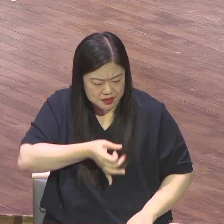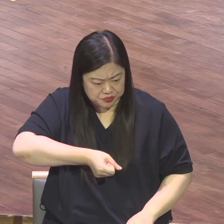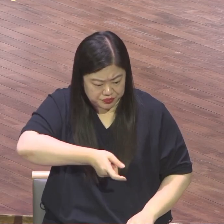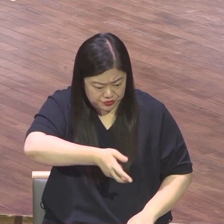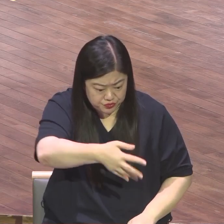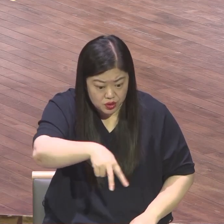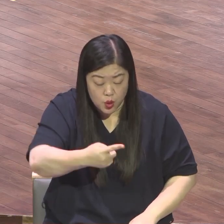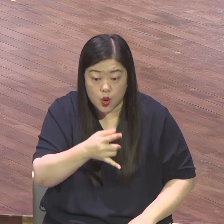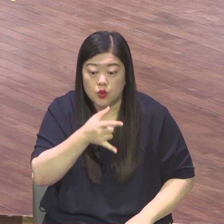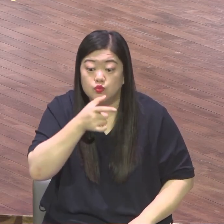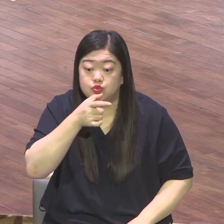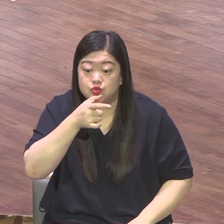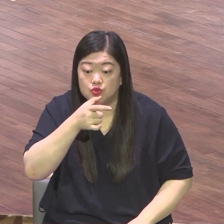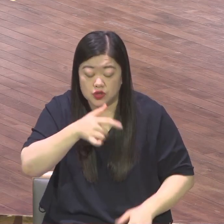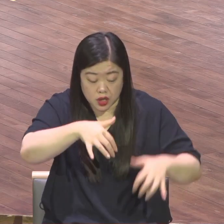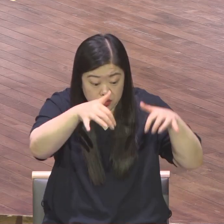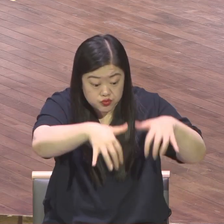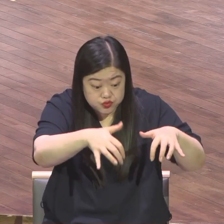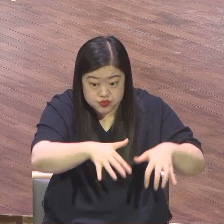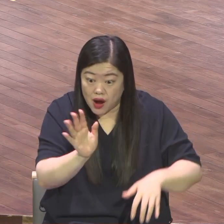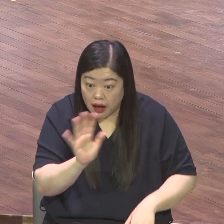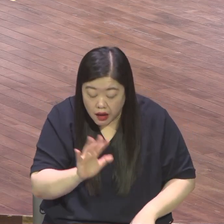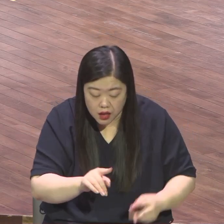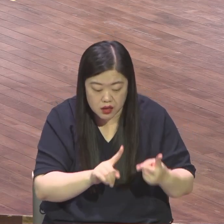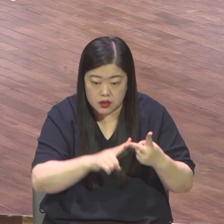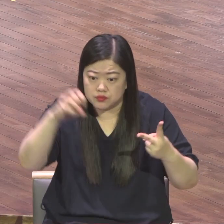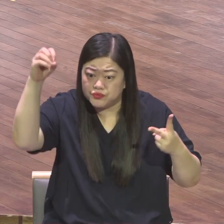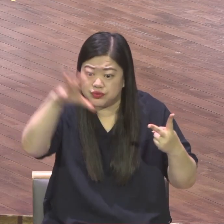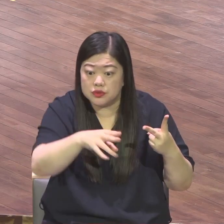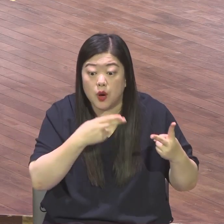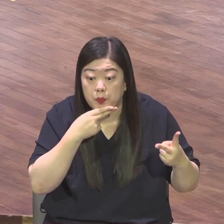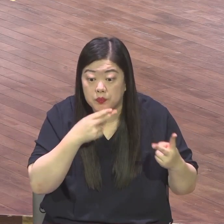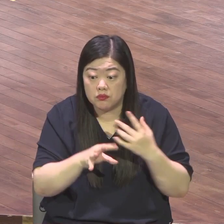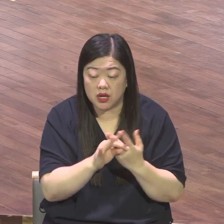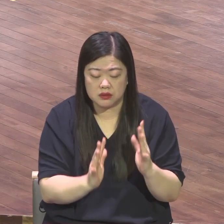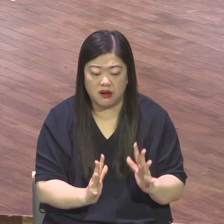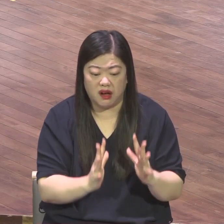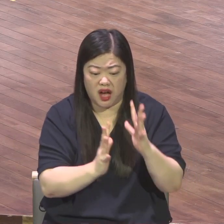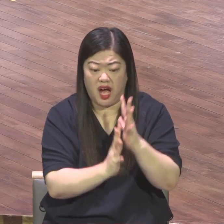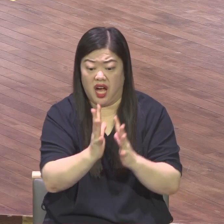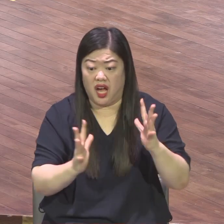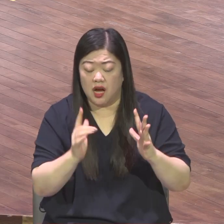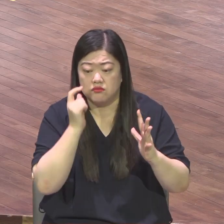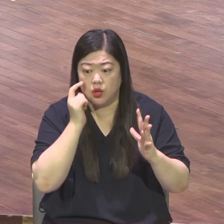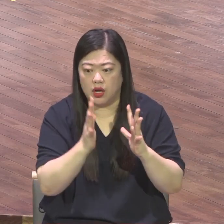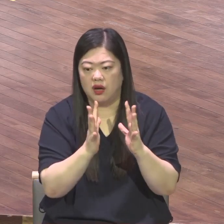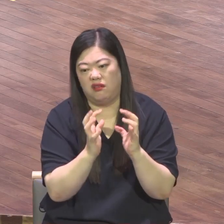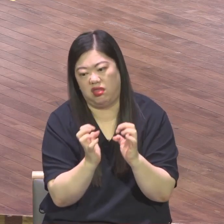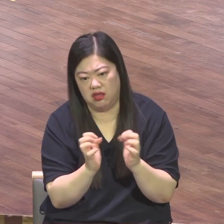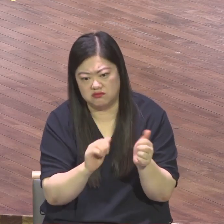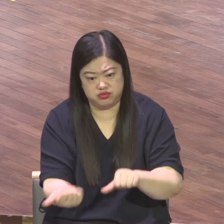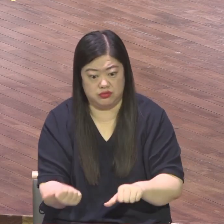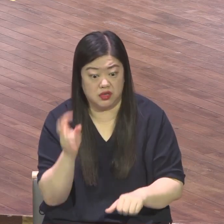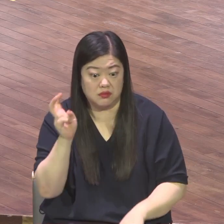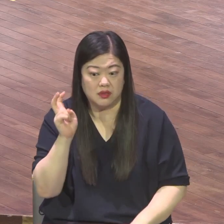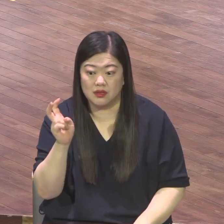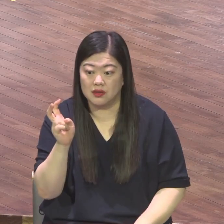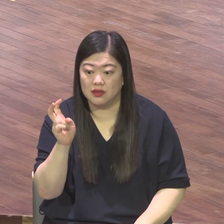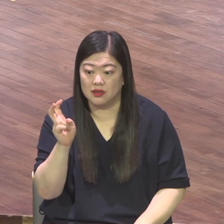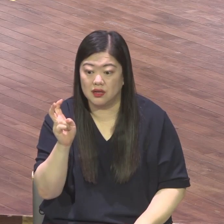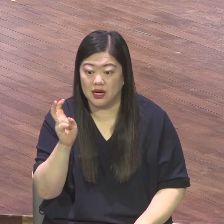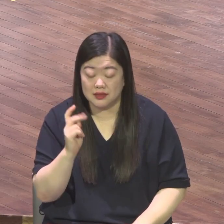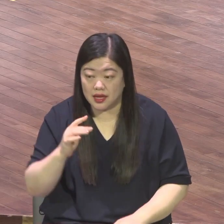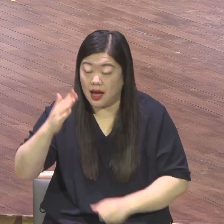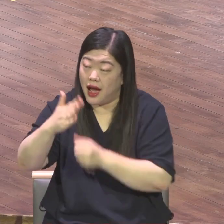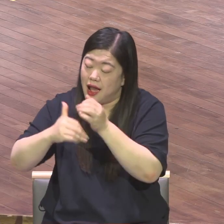안 주면 끝. 하나님이 창조주 하나님이 다 이렇게 열매 맺게 하셨다. 추수하게